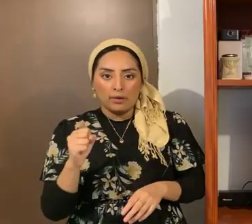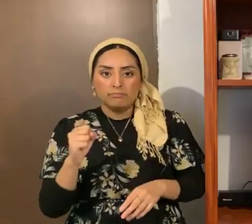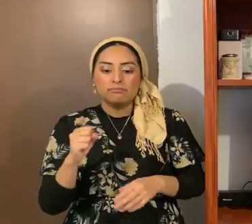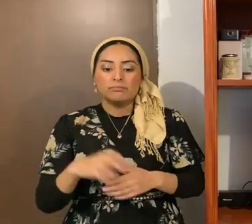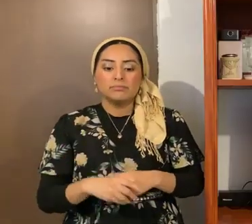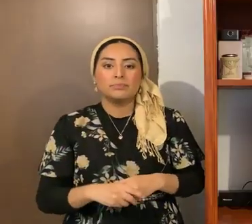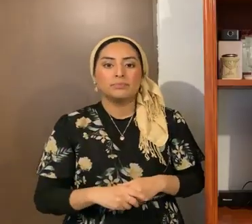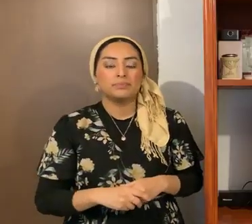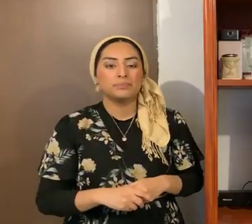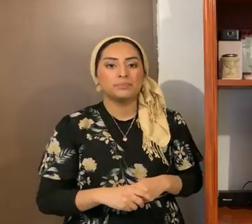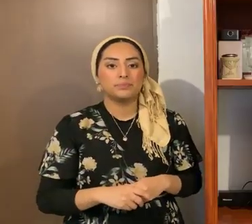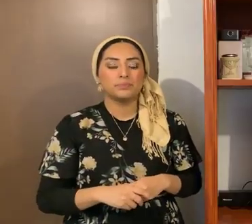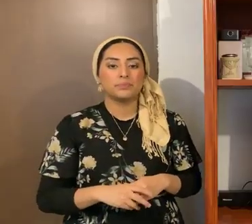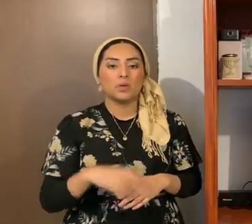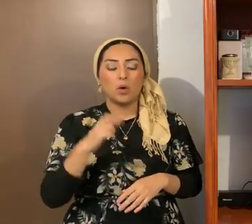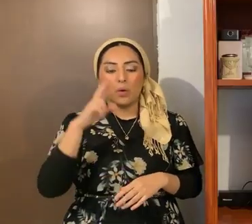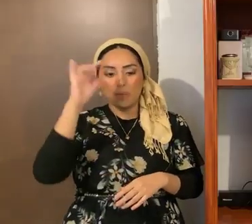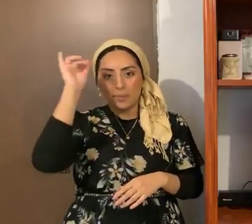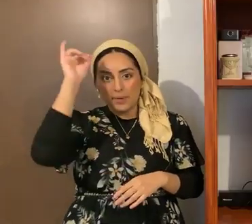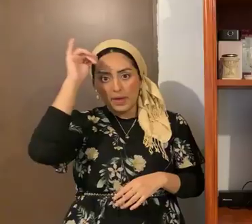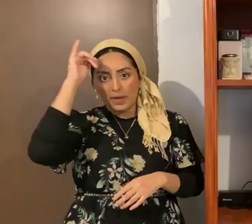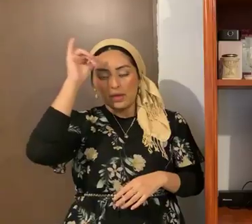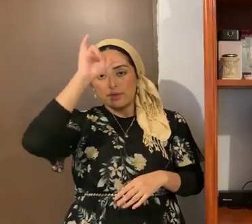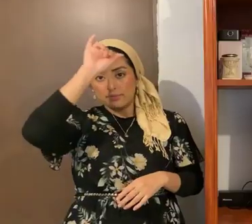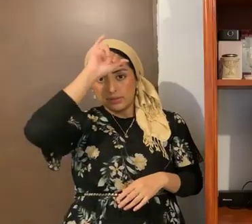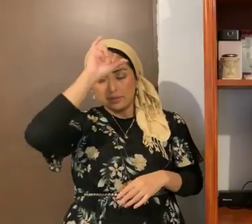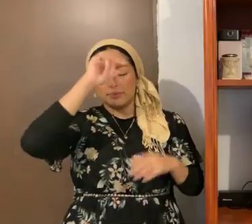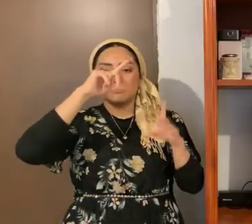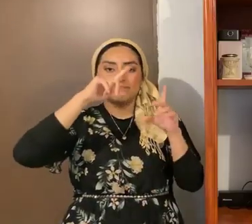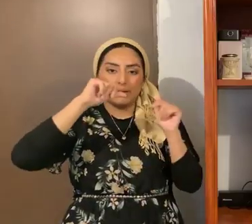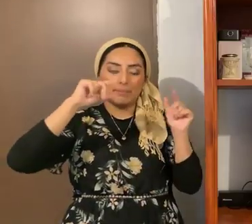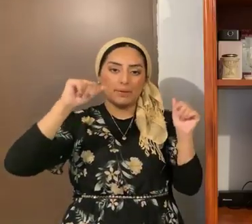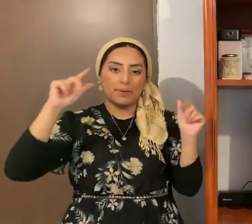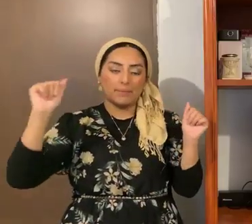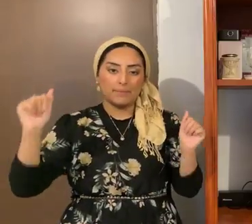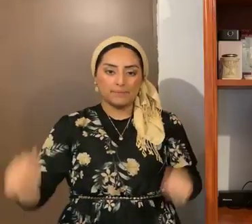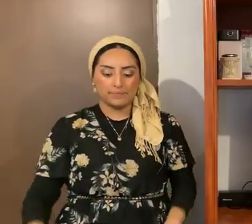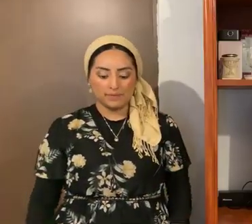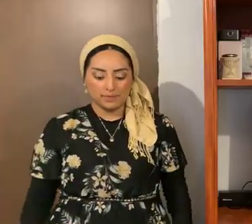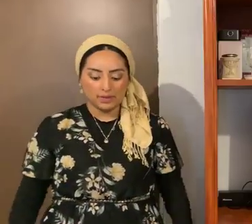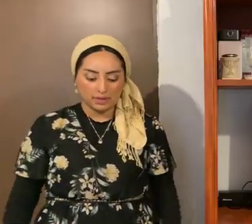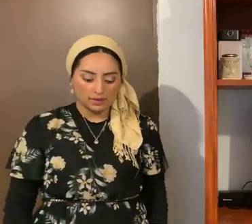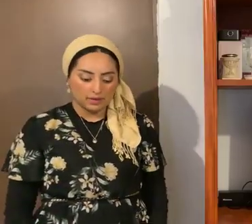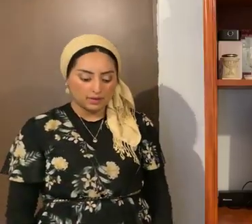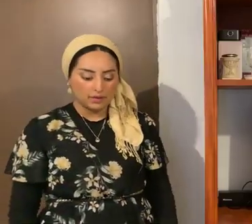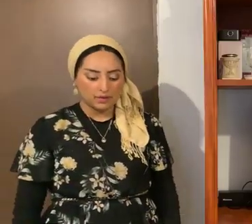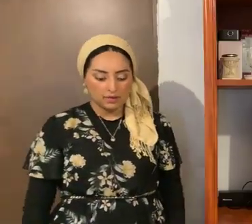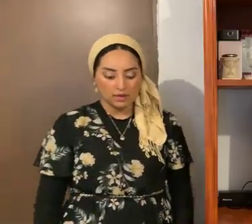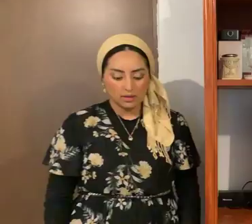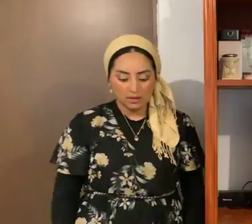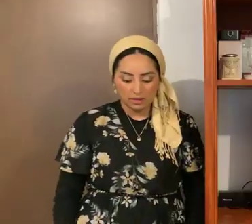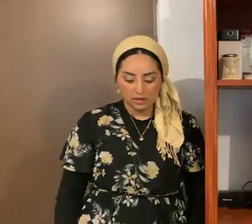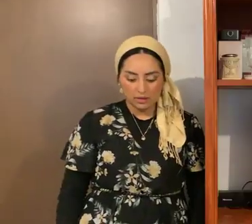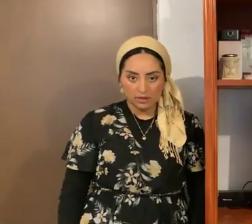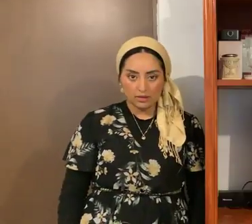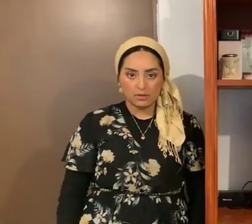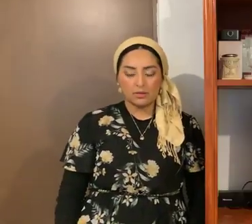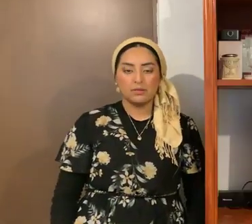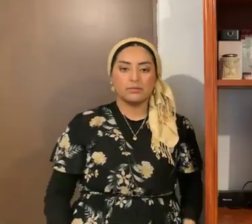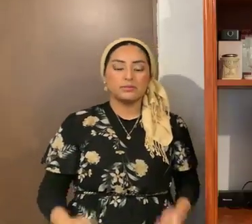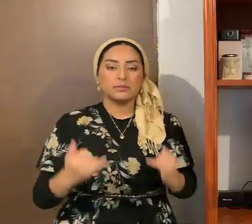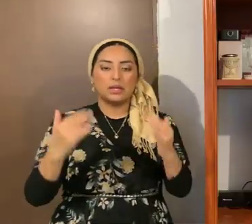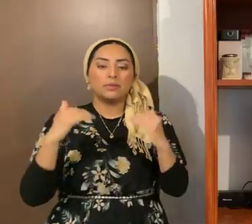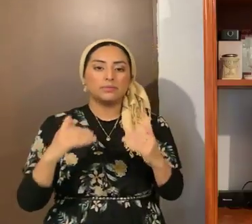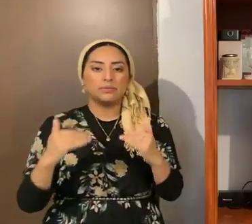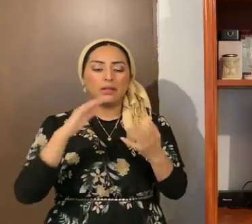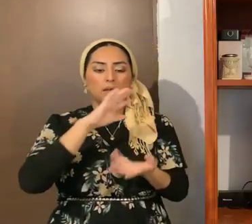ganado bovino, vacuno, etcétera, etcétera, etcétera. Ahora, vamos a sacar una